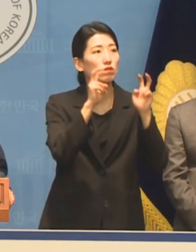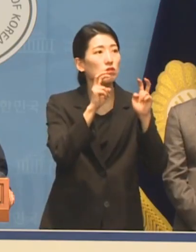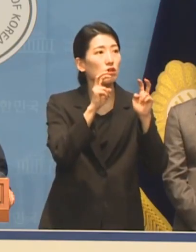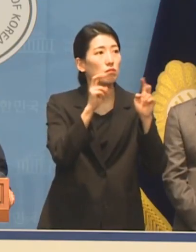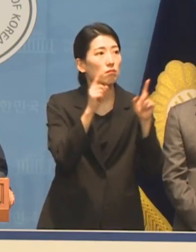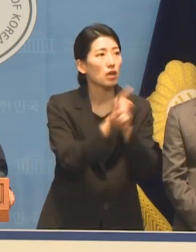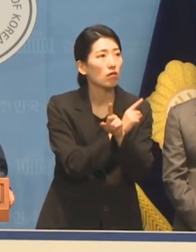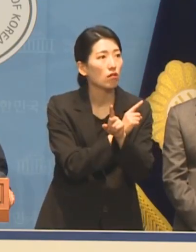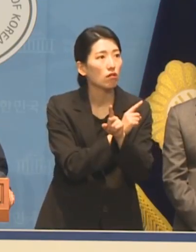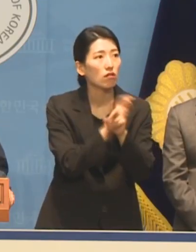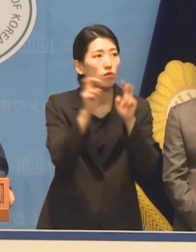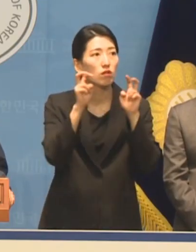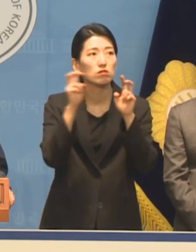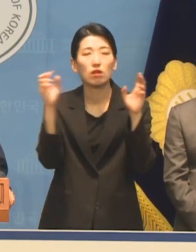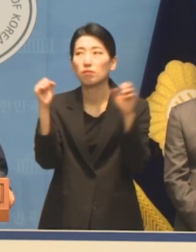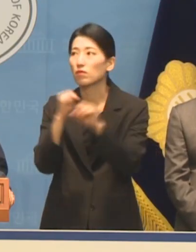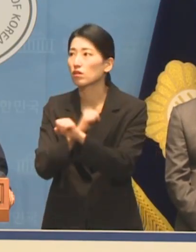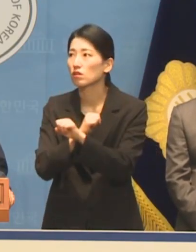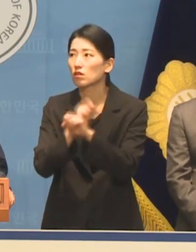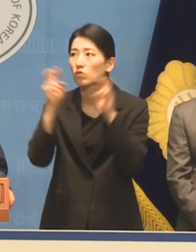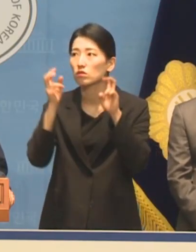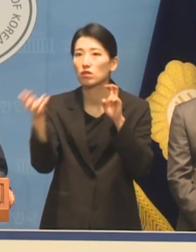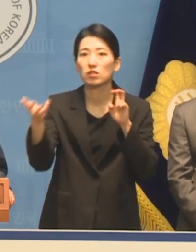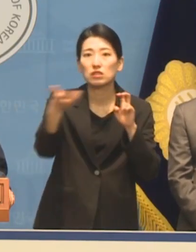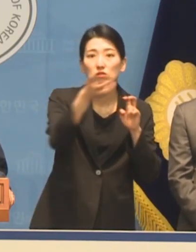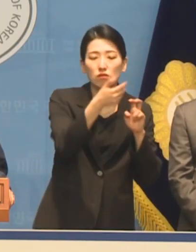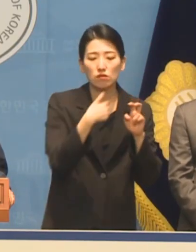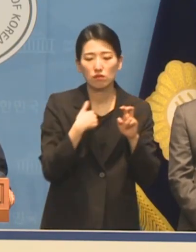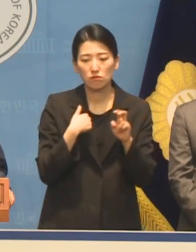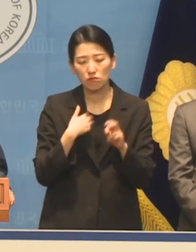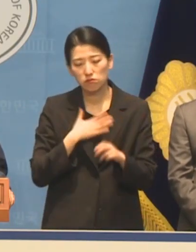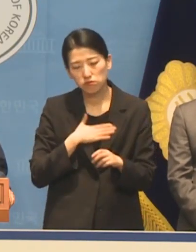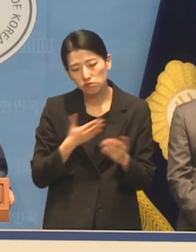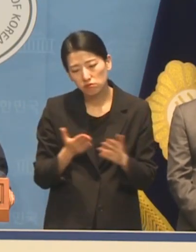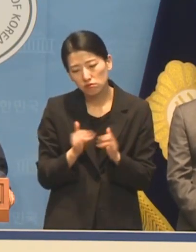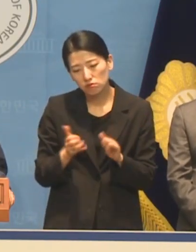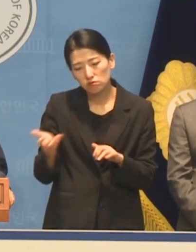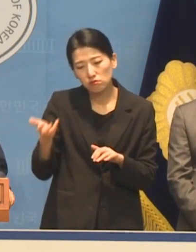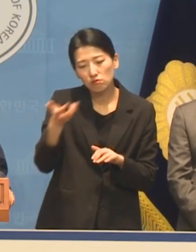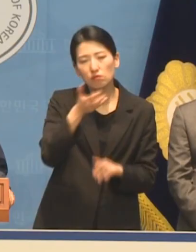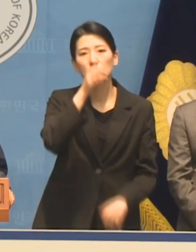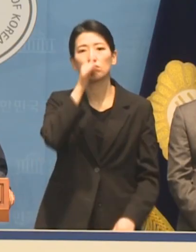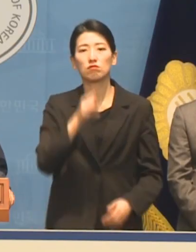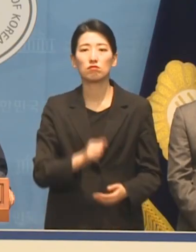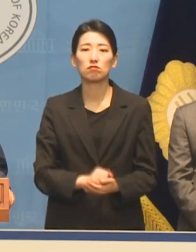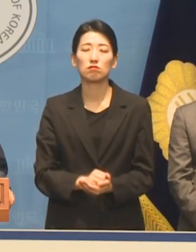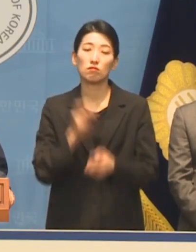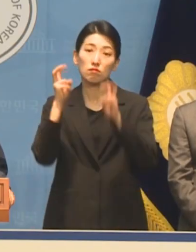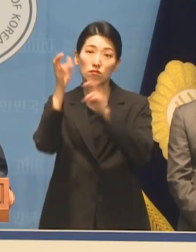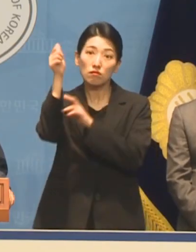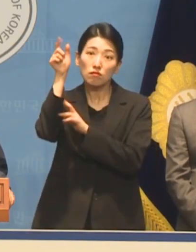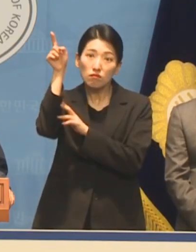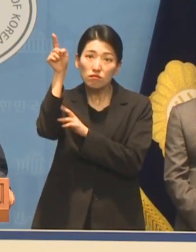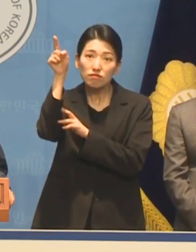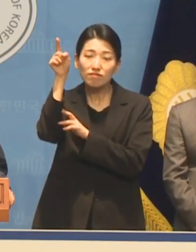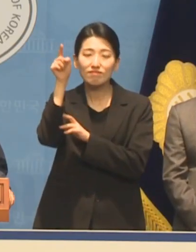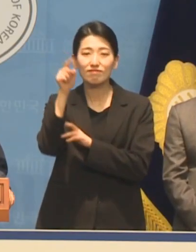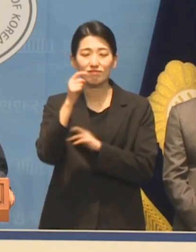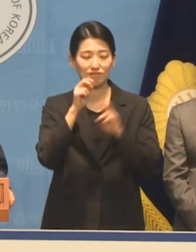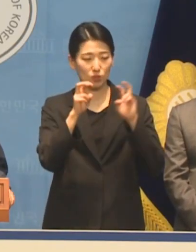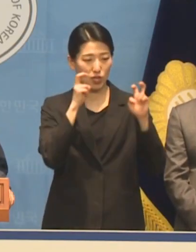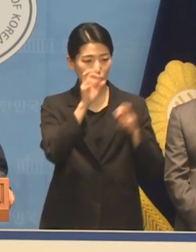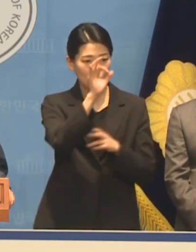했습니다. 이들 회사를 인수한 박영우 회장은 회사 돈을 개인 지갑처럼 여기고 계열사로